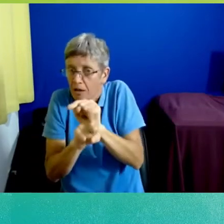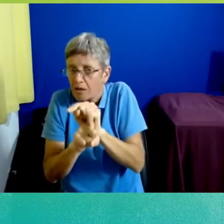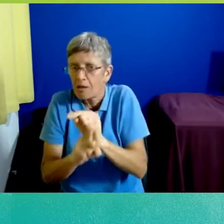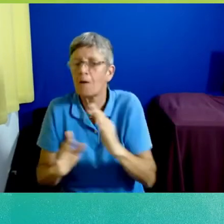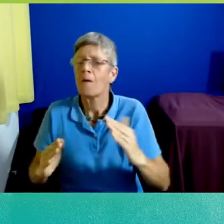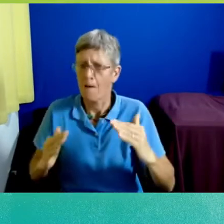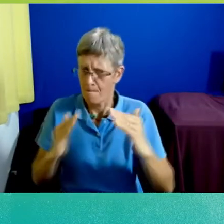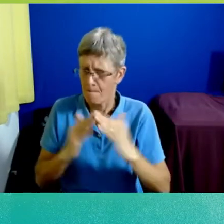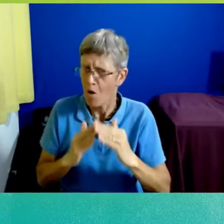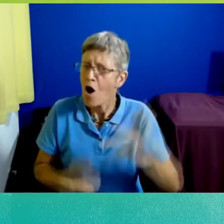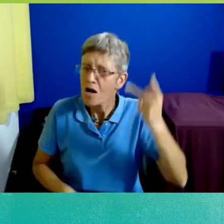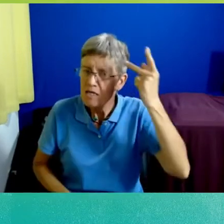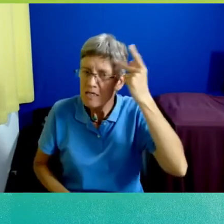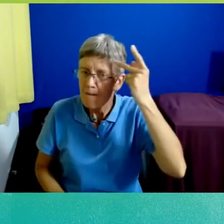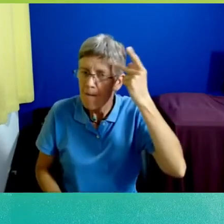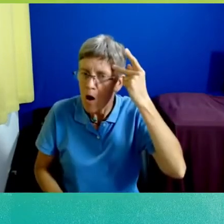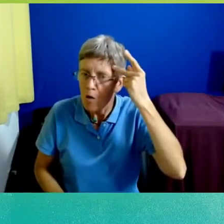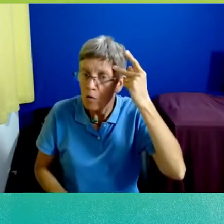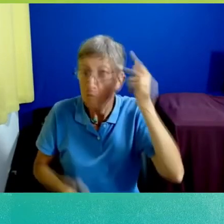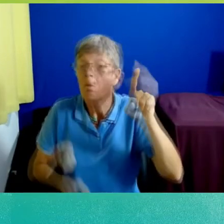Rio.